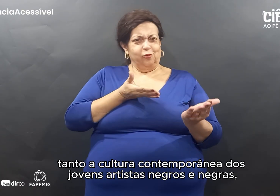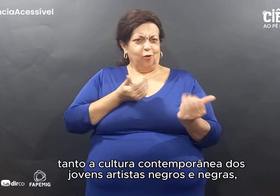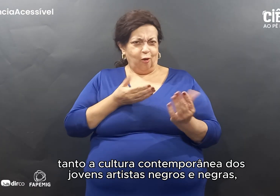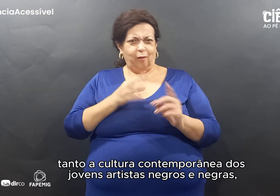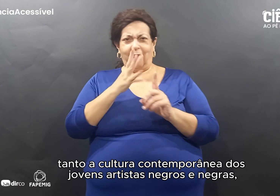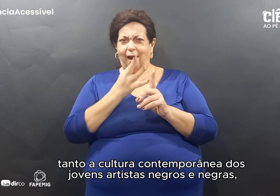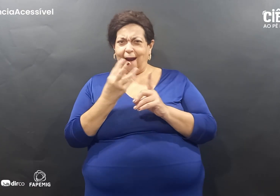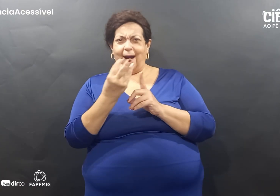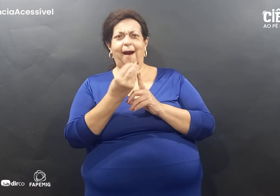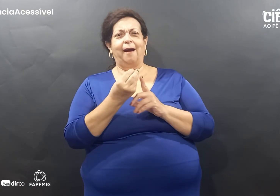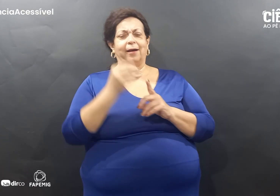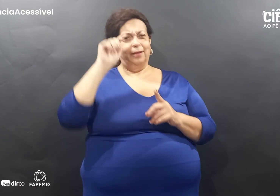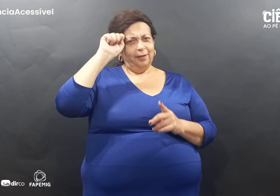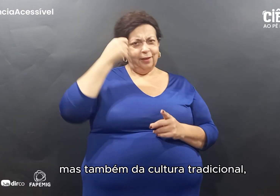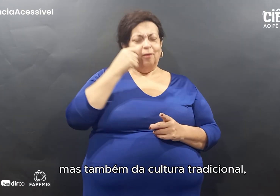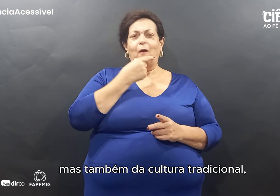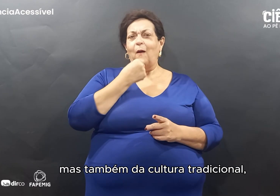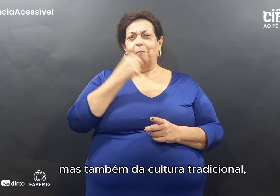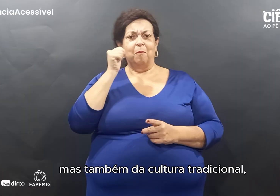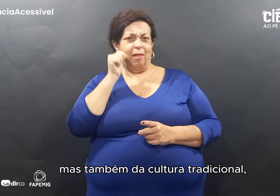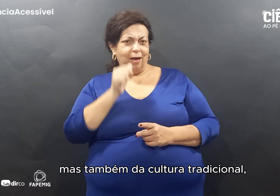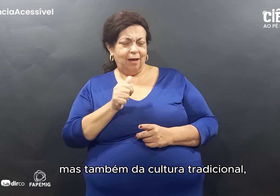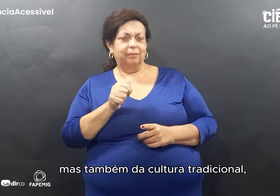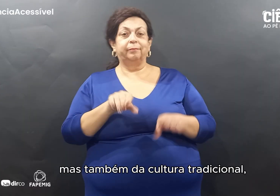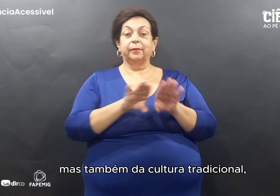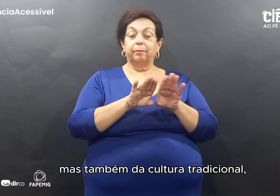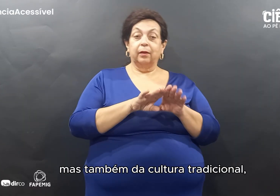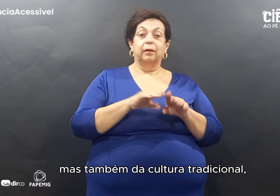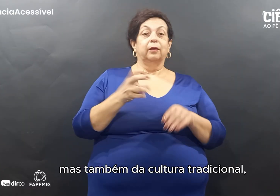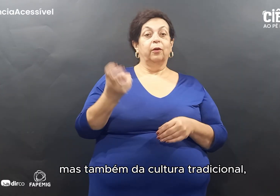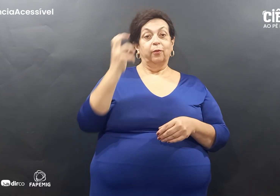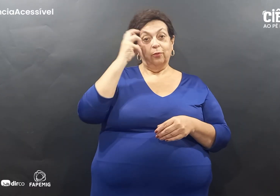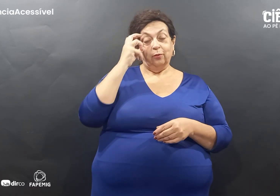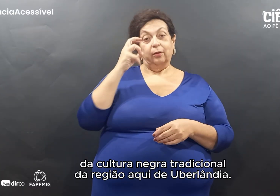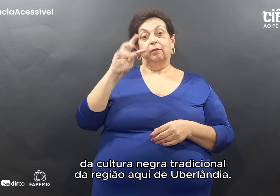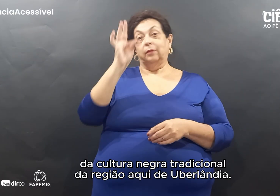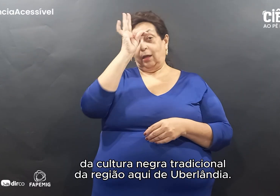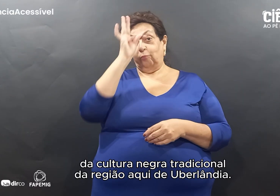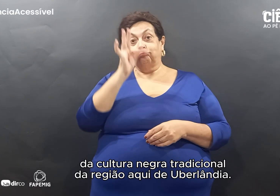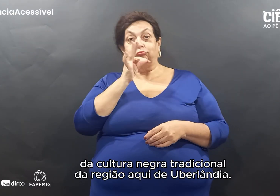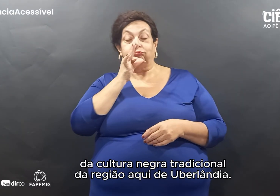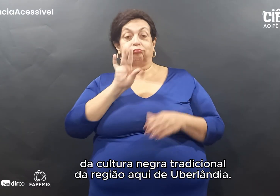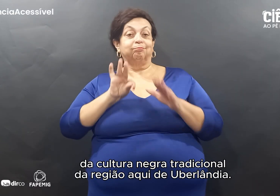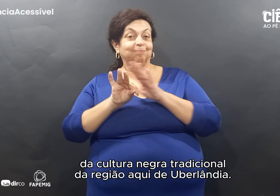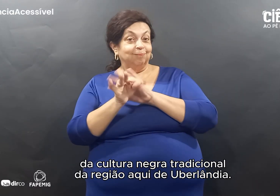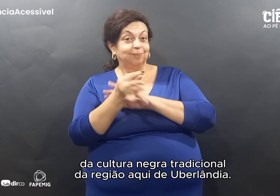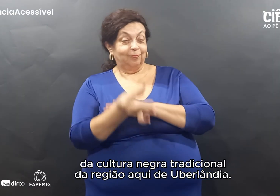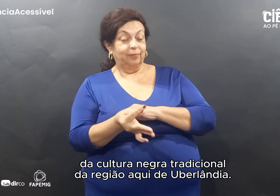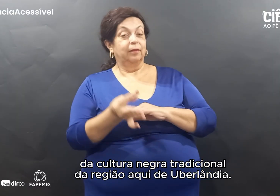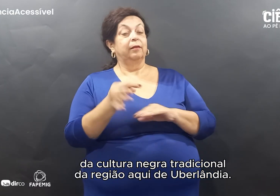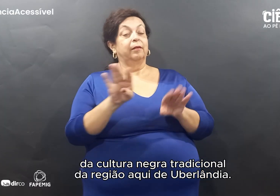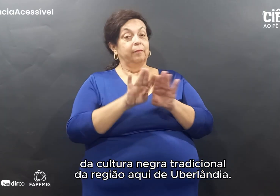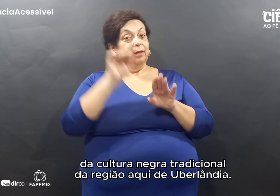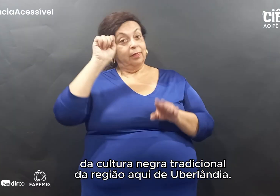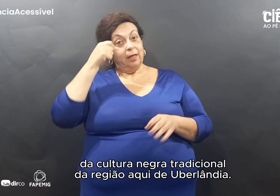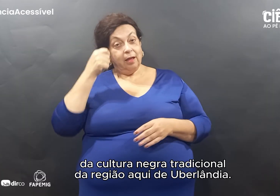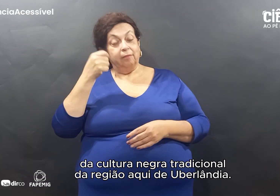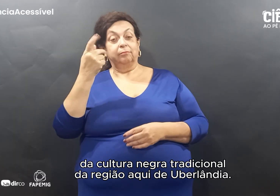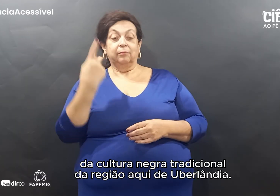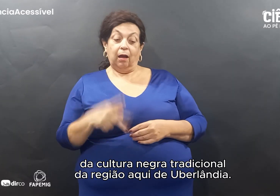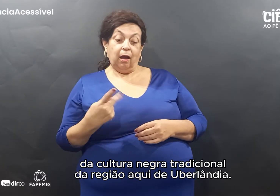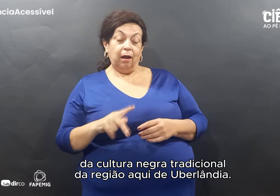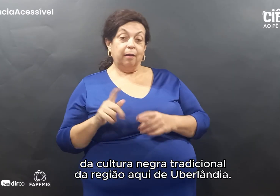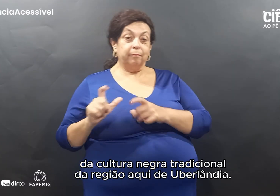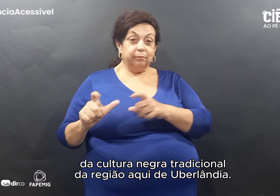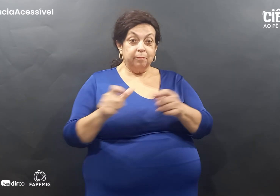artistas negros e negras, mas também da cultura tradicional, a cultura negra tradicional da região aqui